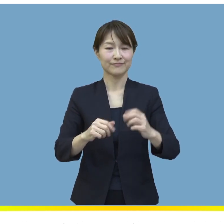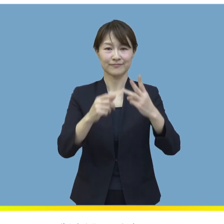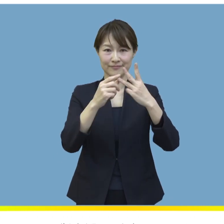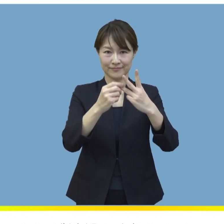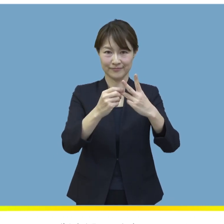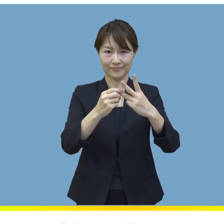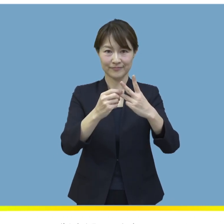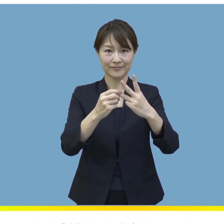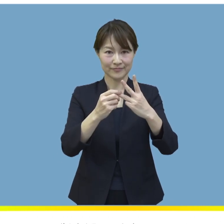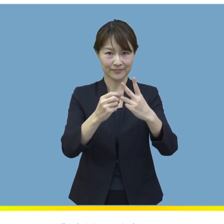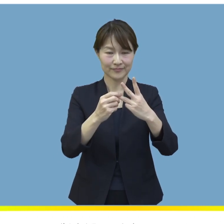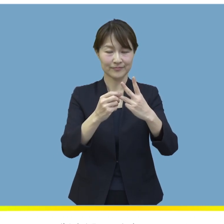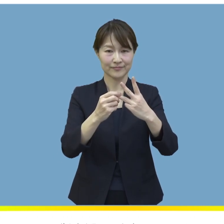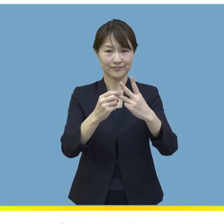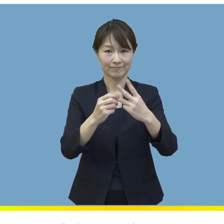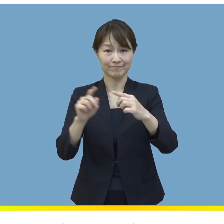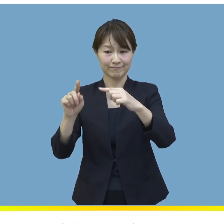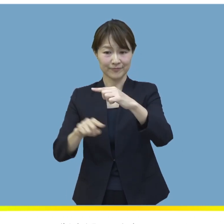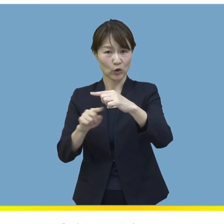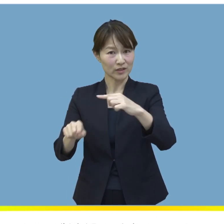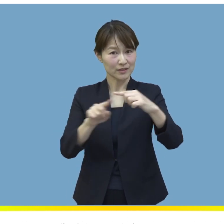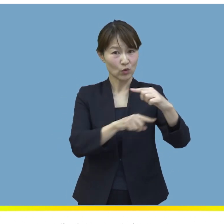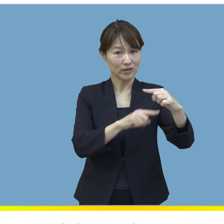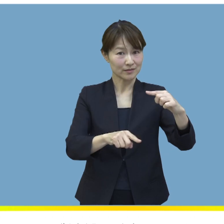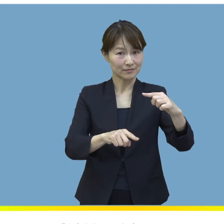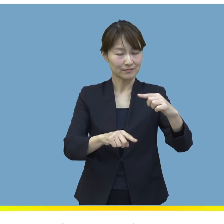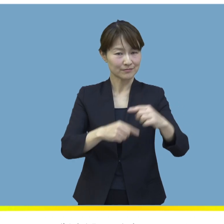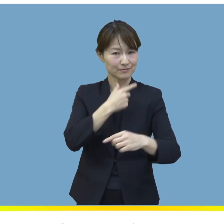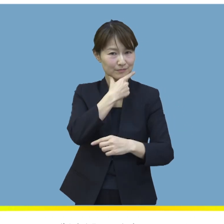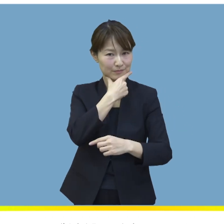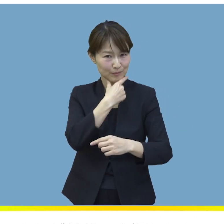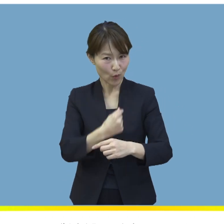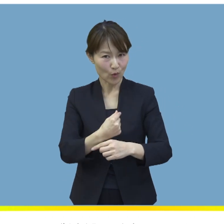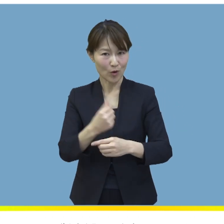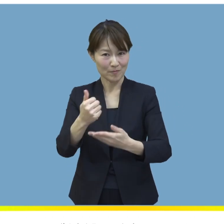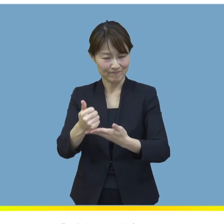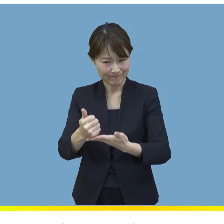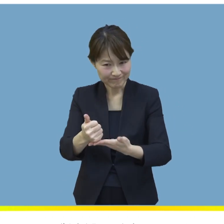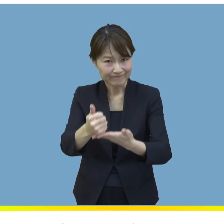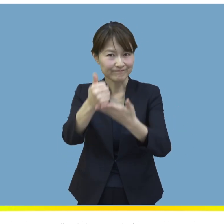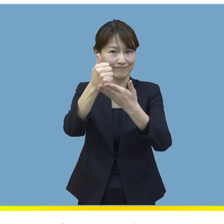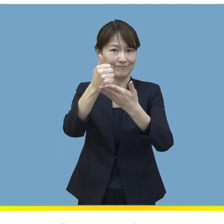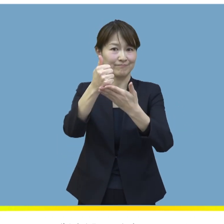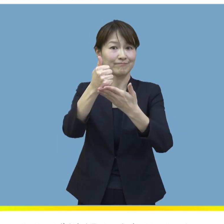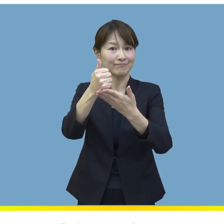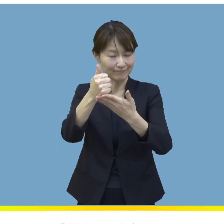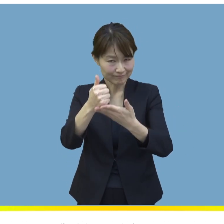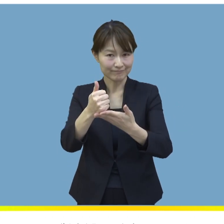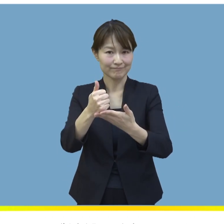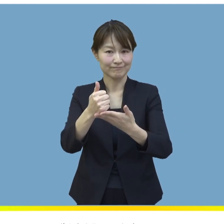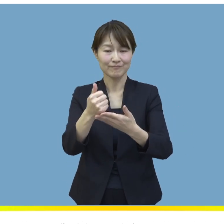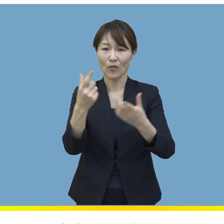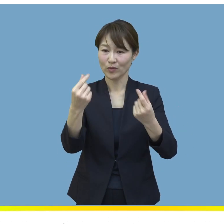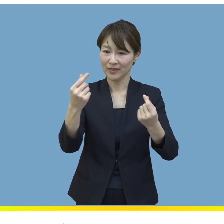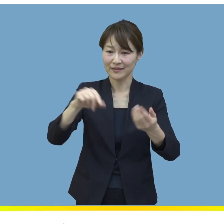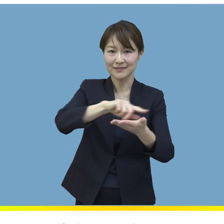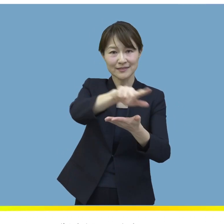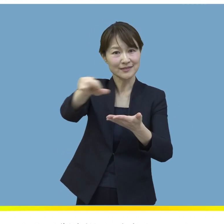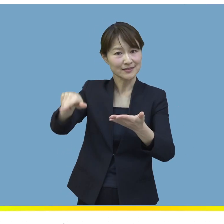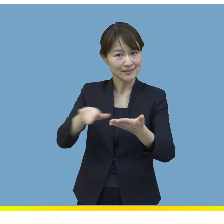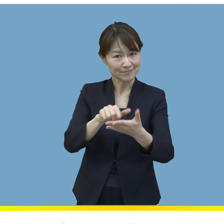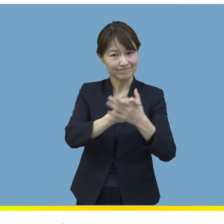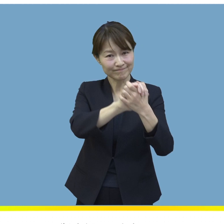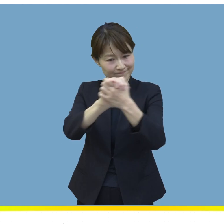3一人一人が希望を大切にしあい共に暮らすパートナーとして支え合う